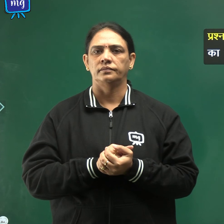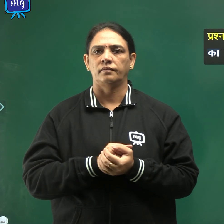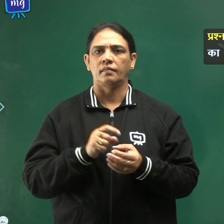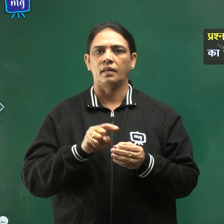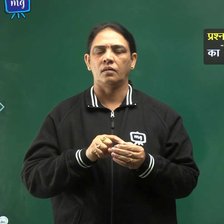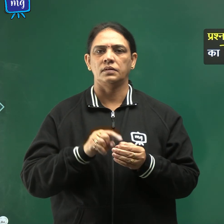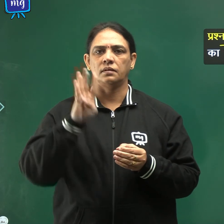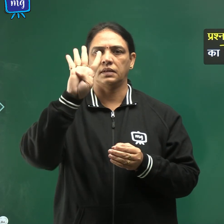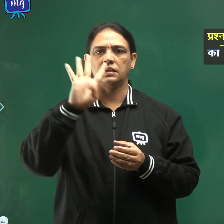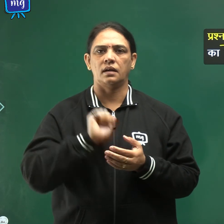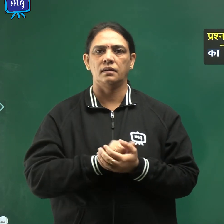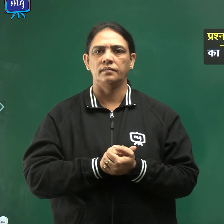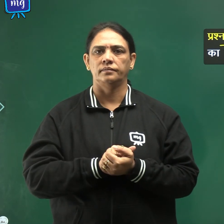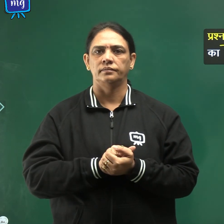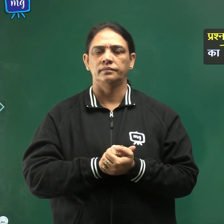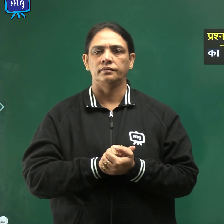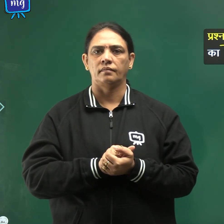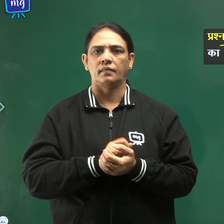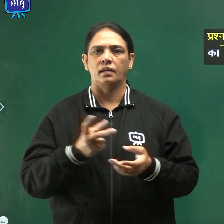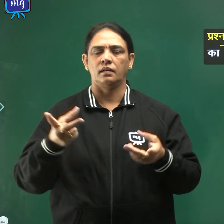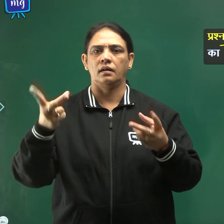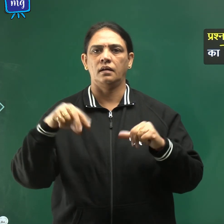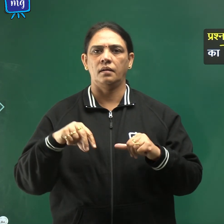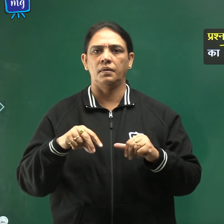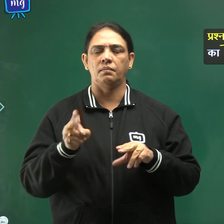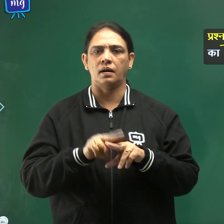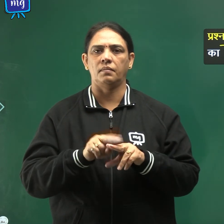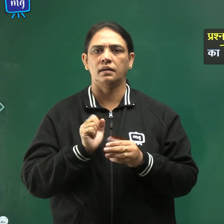प्रश्न नंबर 4, निम्न बारंबारता